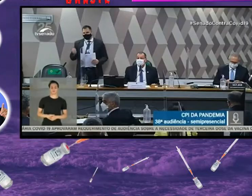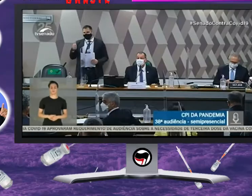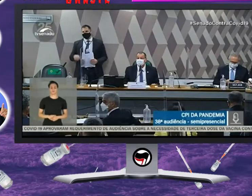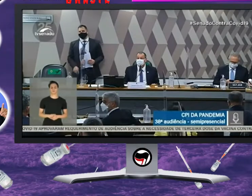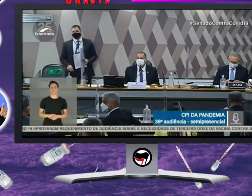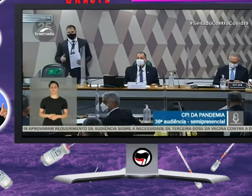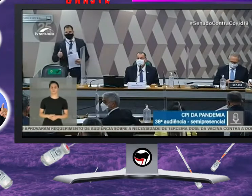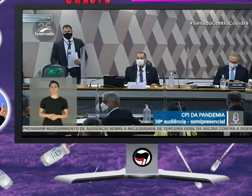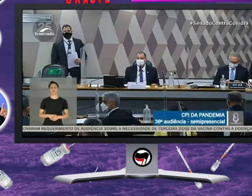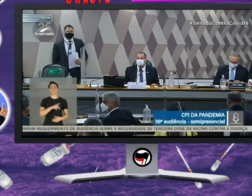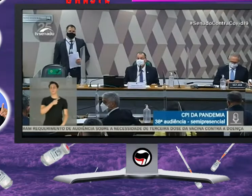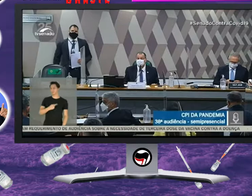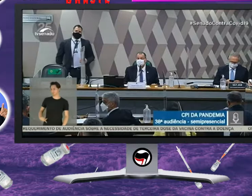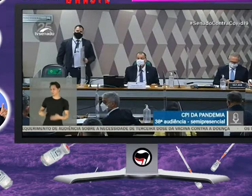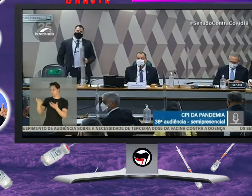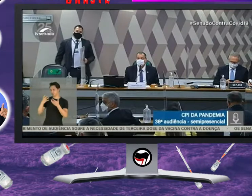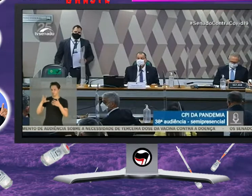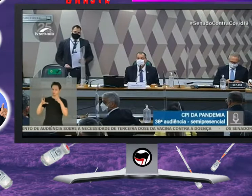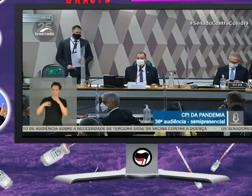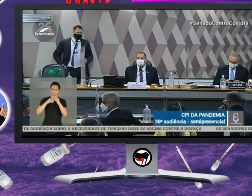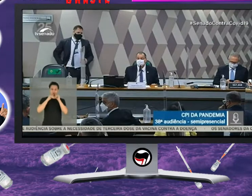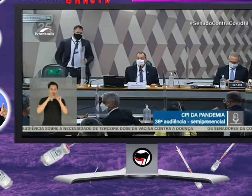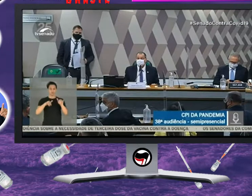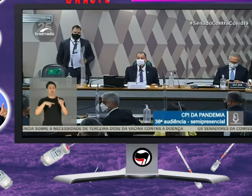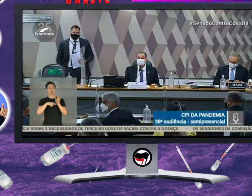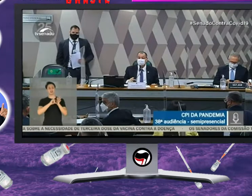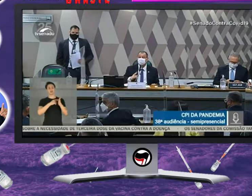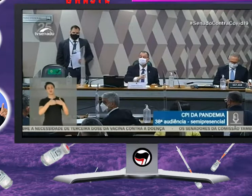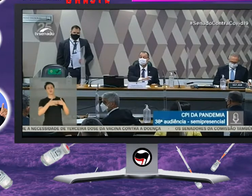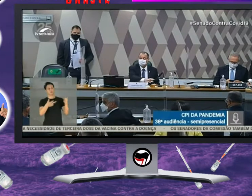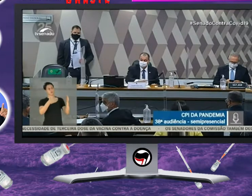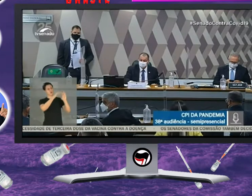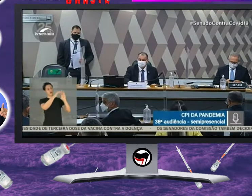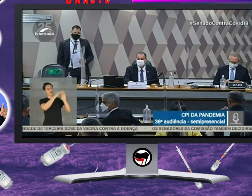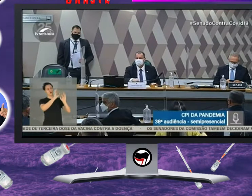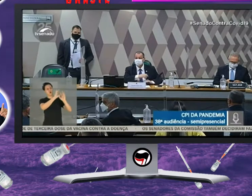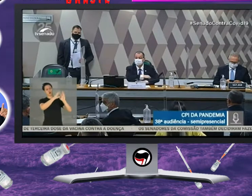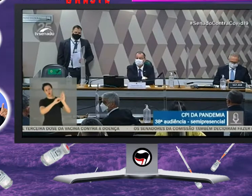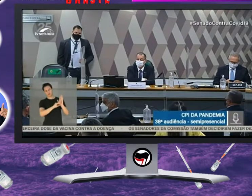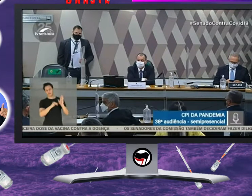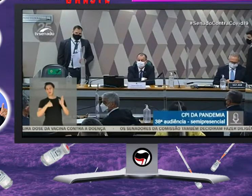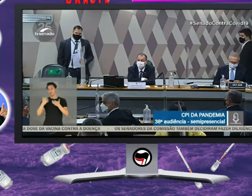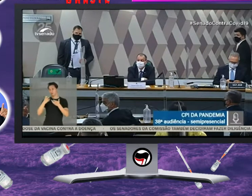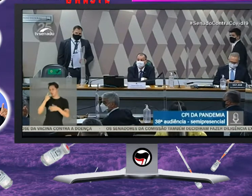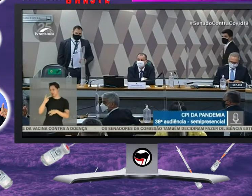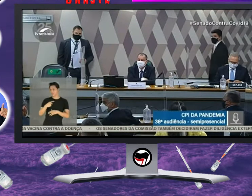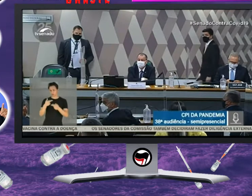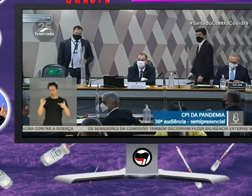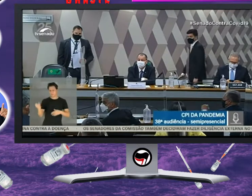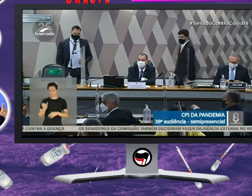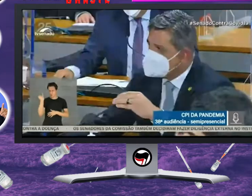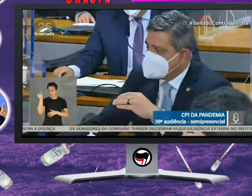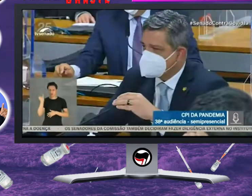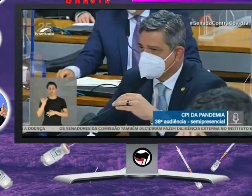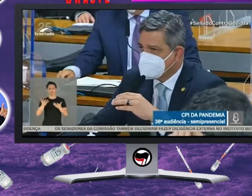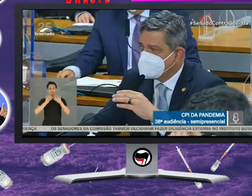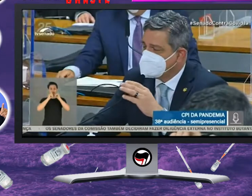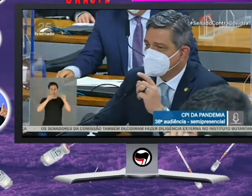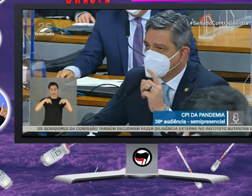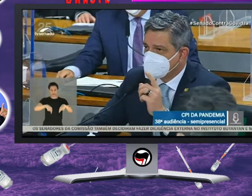Vamos agora. É uma questão que antecipa qualquer questão de ordem. E eu queria pedir a Vossa Excelência. É uma questão inadiável. Eu quero informar a esta CPI e a todos que